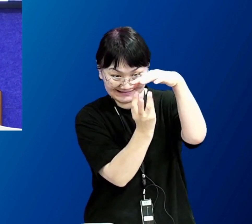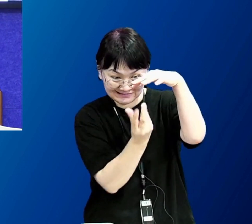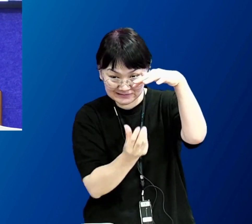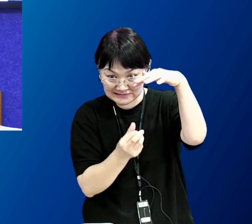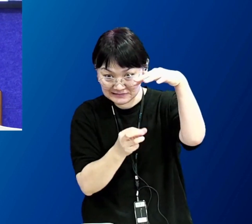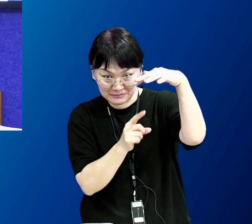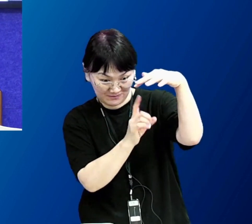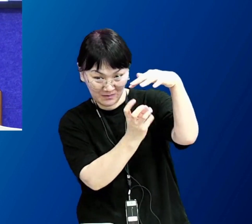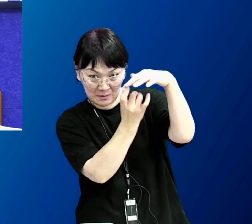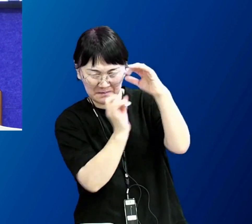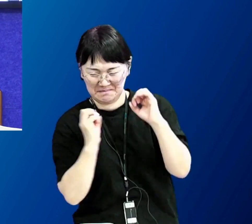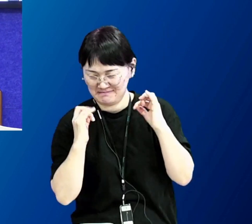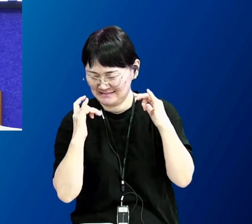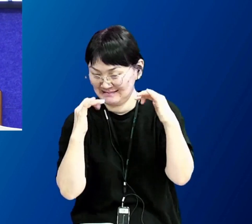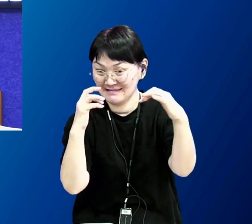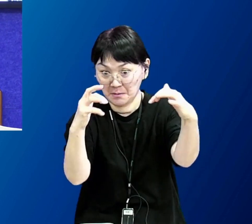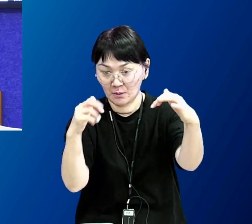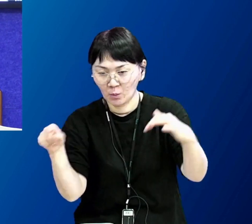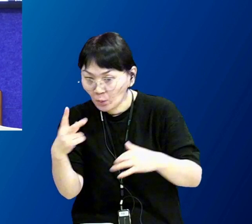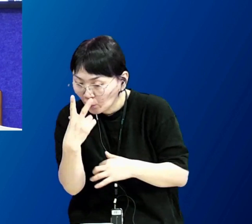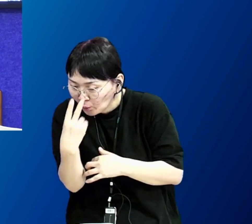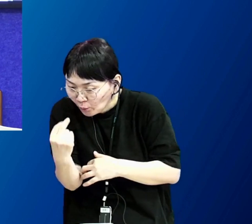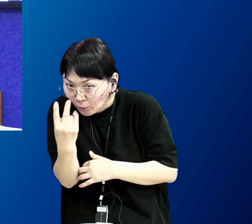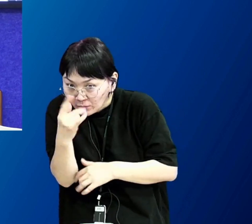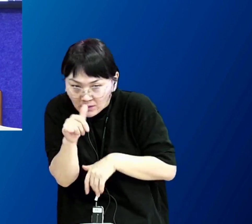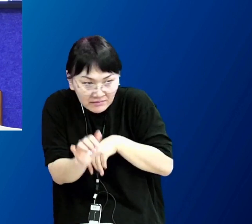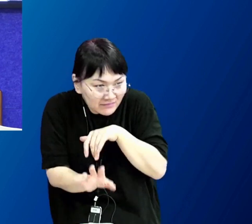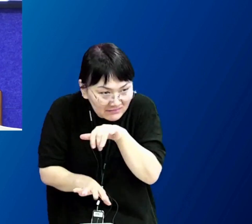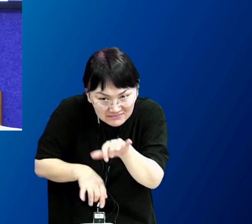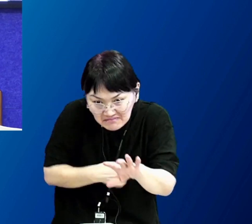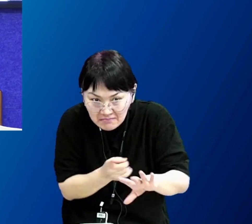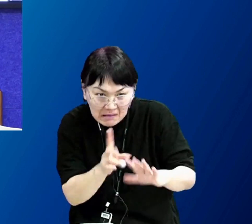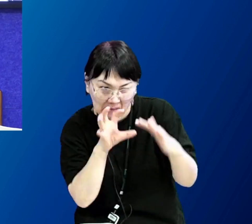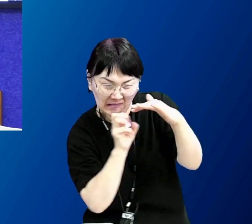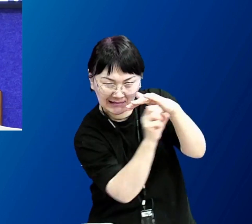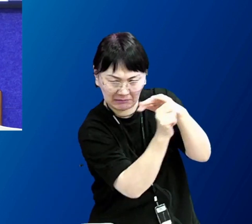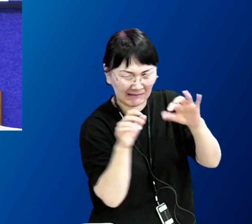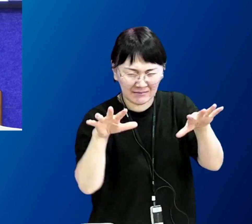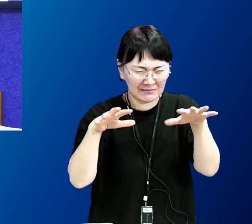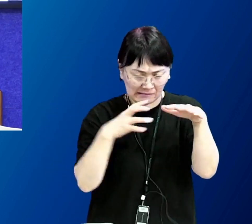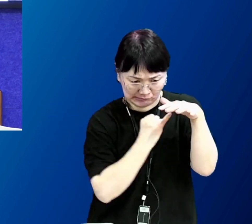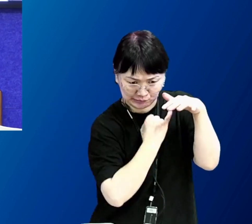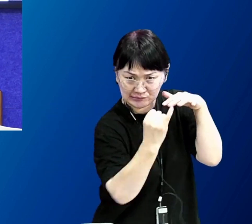өнөгнүүдийг өчүүхэн тэр өнөгдийг өөрсдөд минь бариад өгөөч ээ.